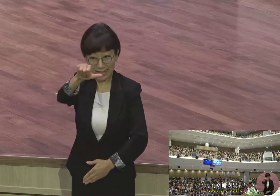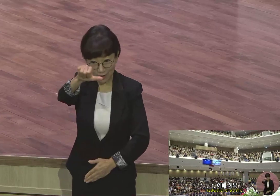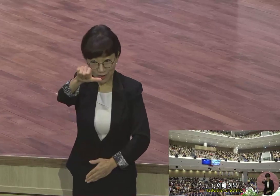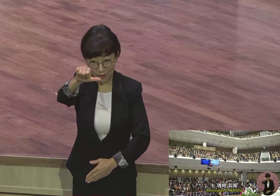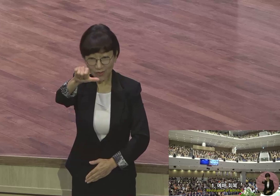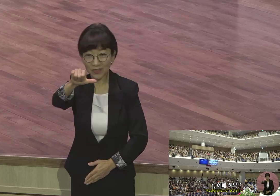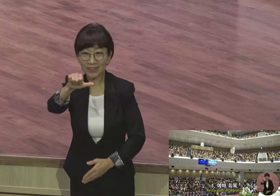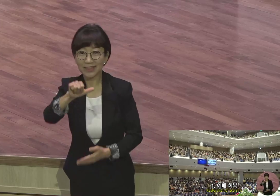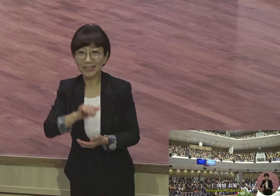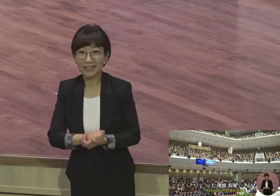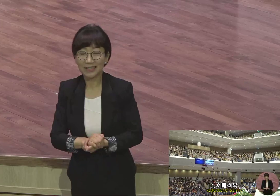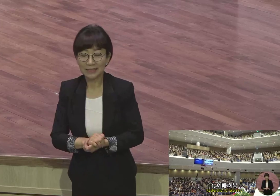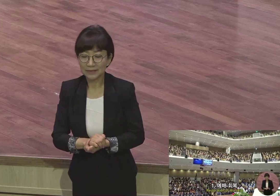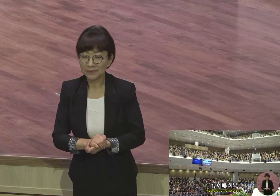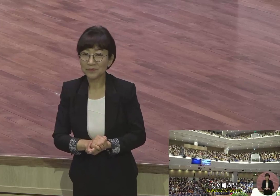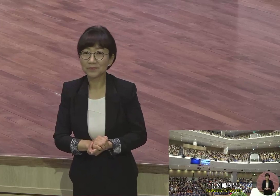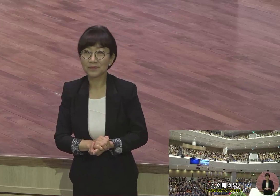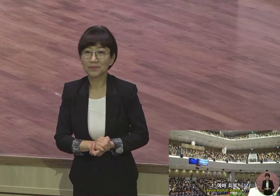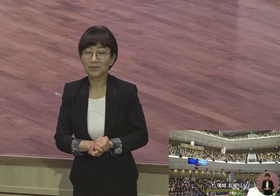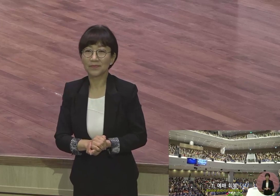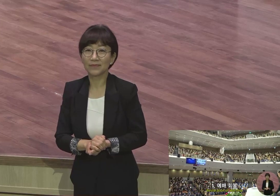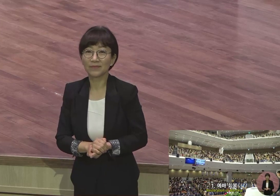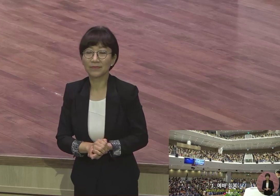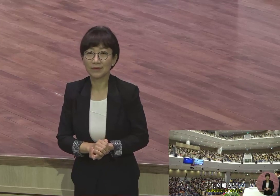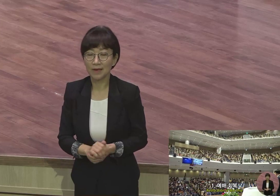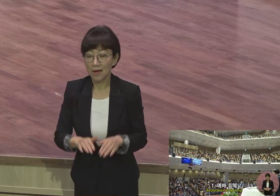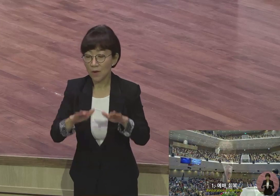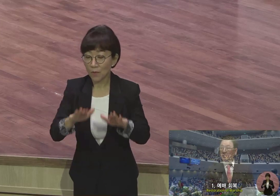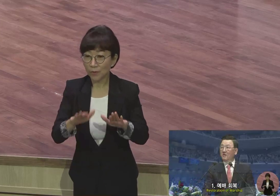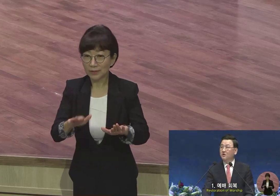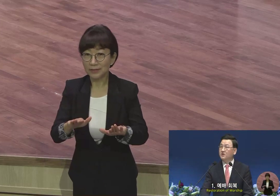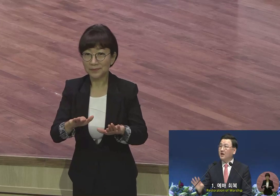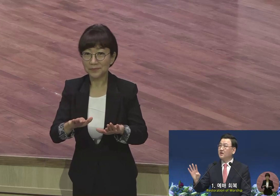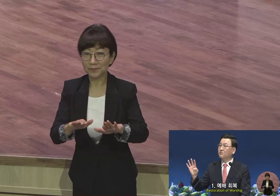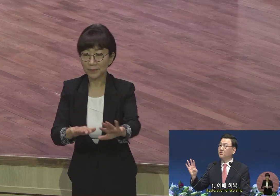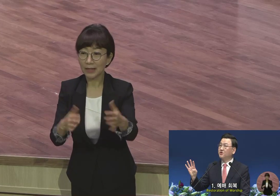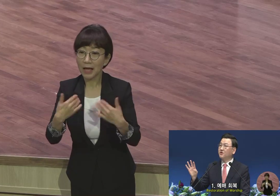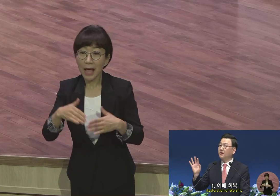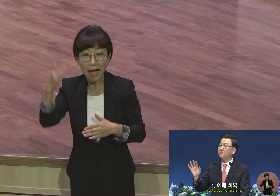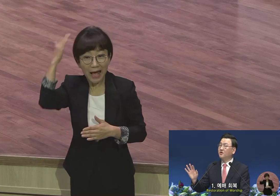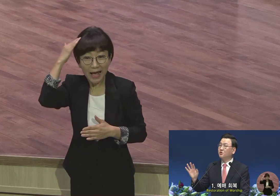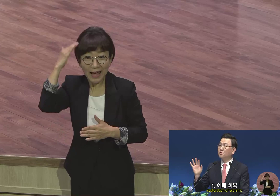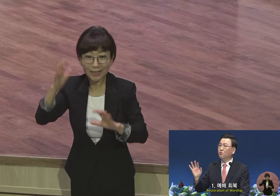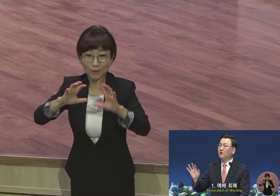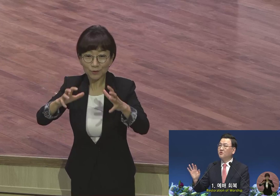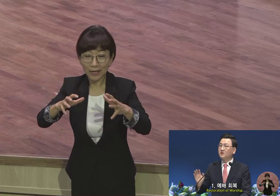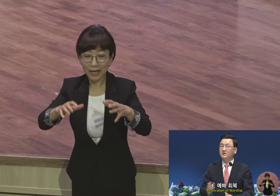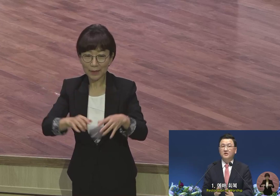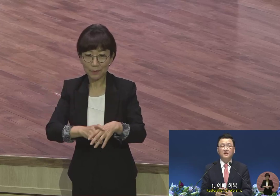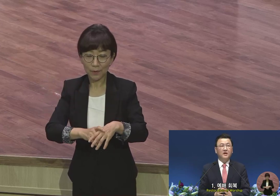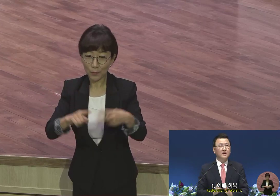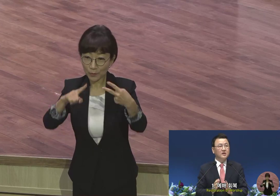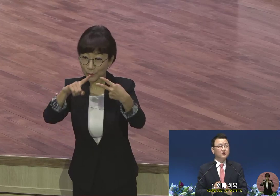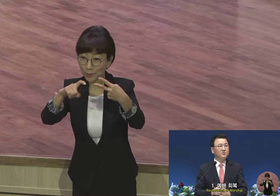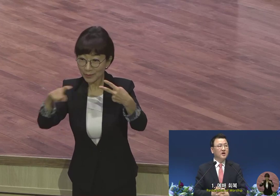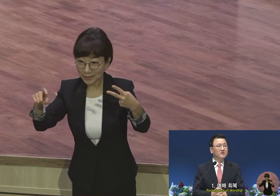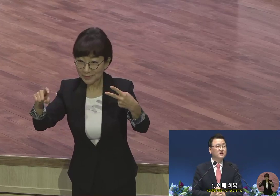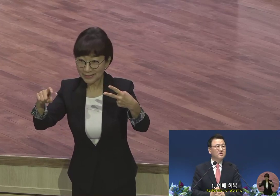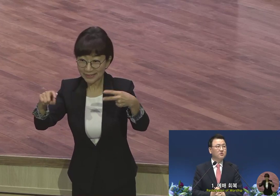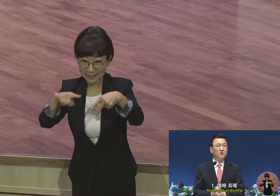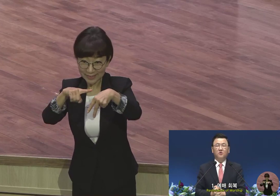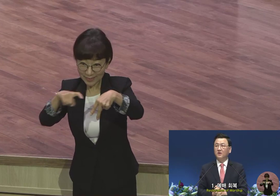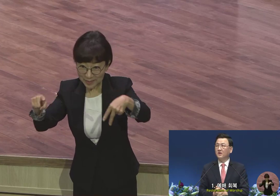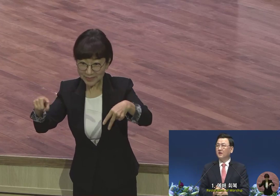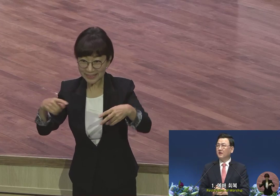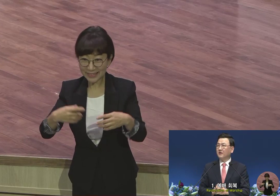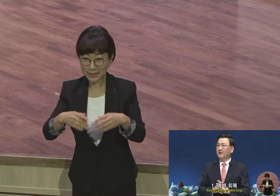예루살렘 양문 곁에 있는 베데스다 연못가에서 일어난 사건입니다. 우리나라에도 사대문이 있어요. 남대문, 동대문 있듯이 예수님